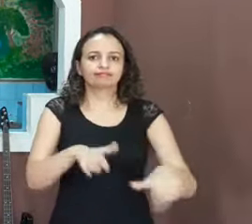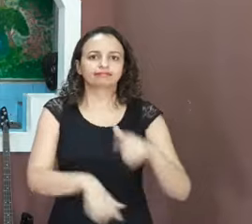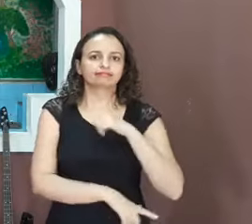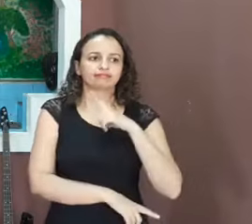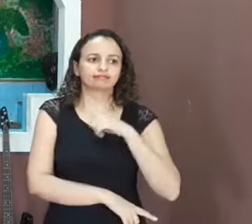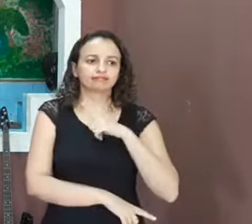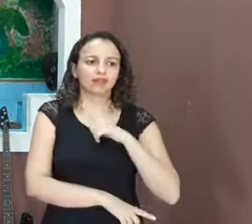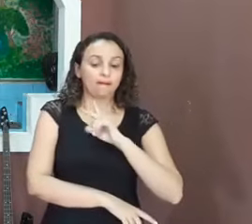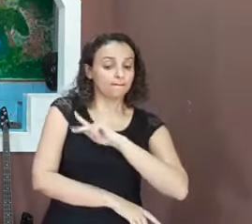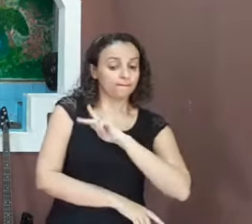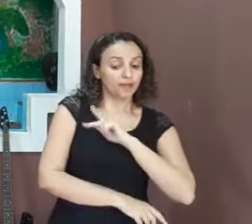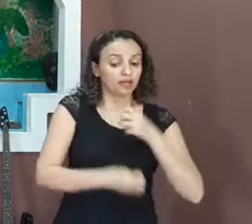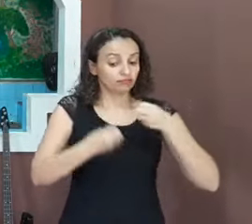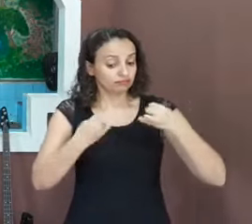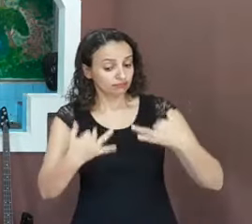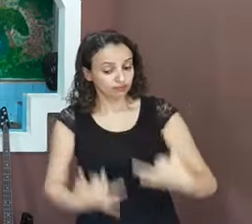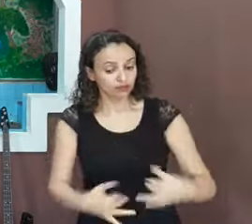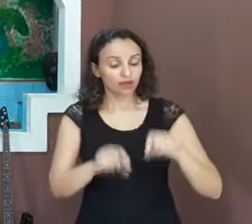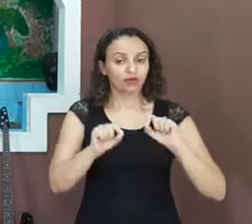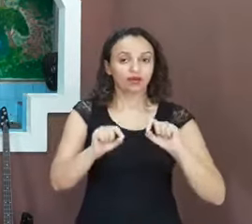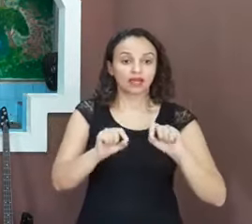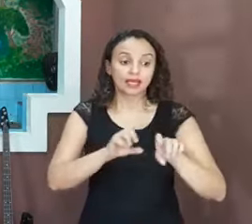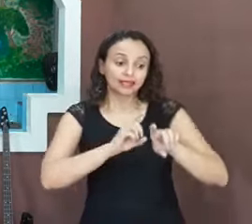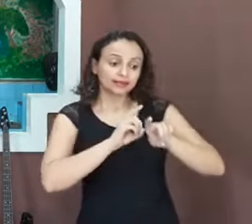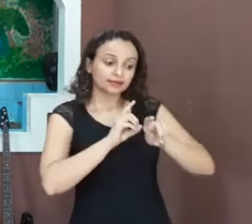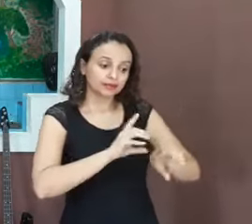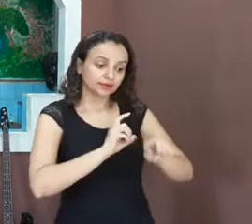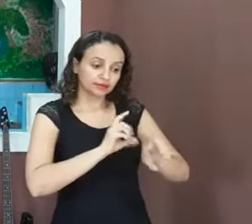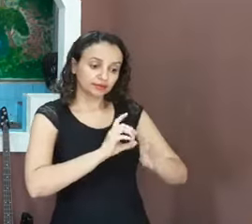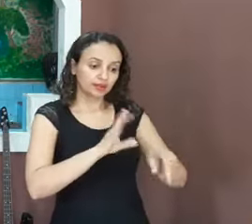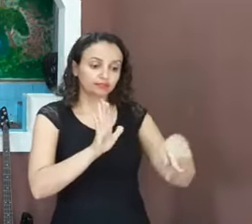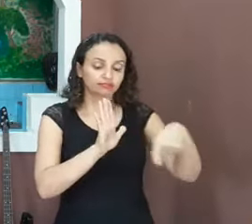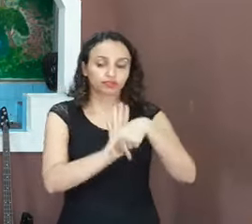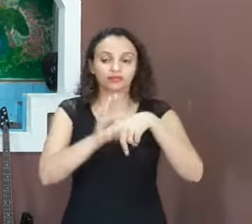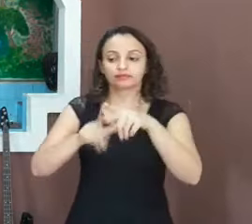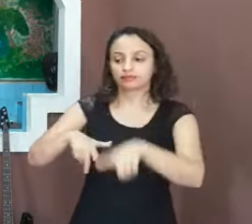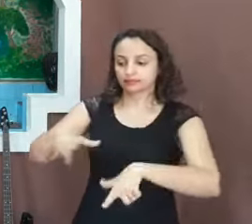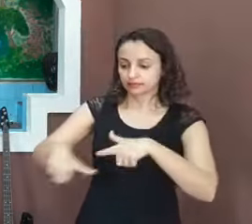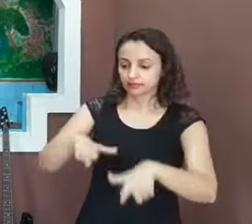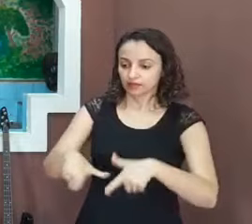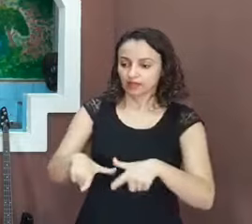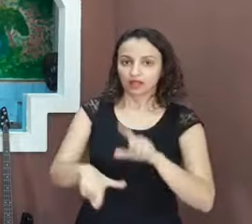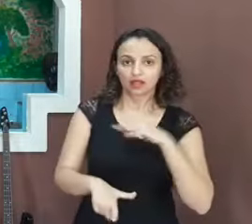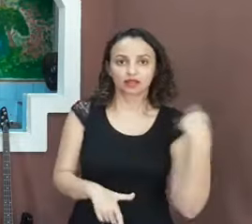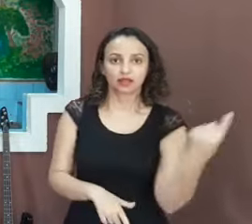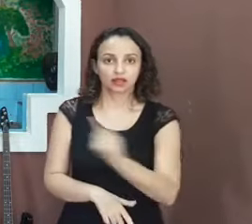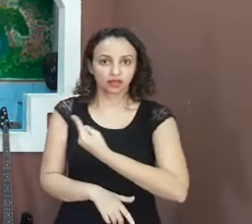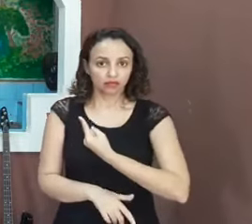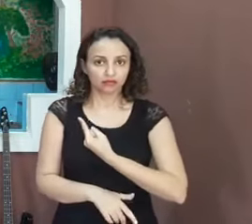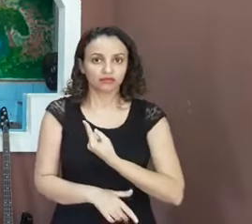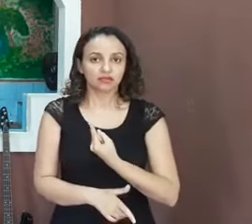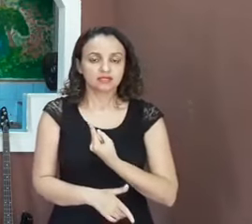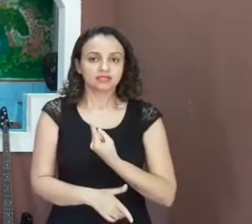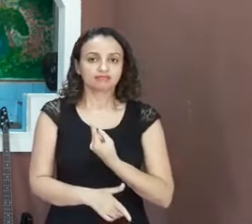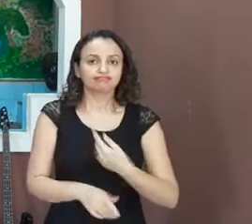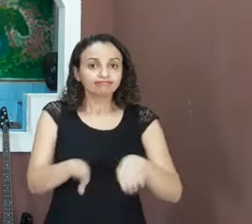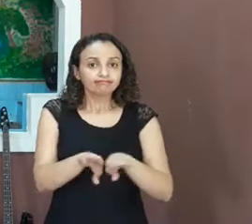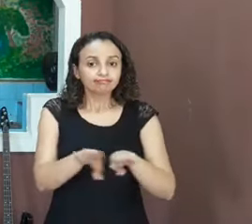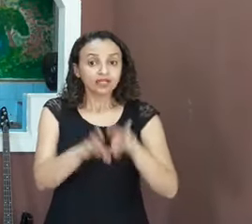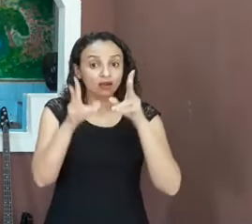Então Paulo vem falar sobre a doutrina bíblica do trabalho e convocar os crentes de Tessalonicenses a dar